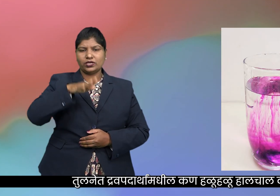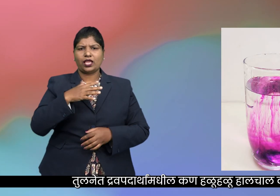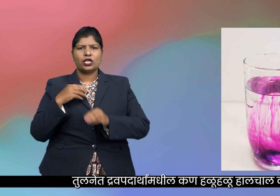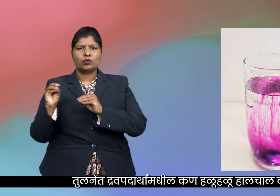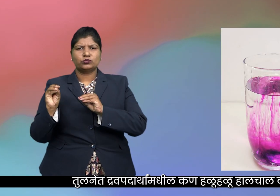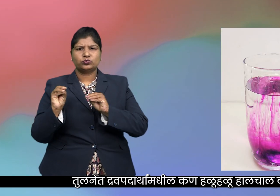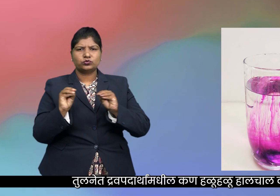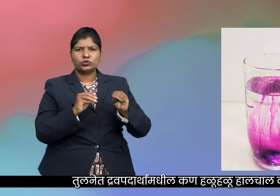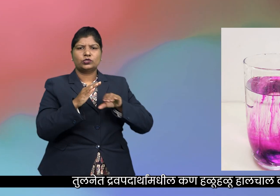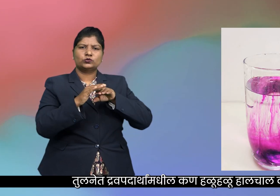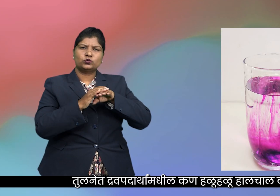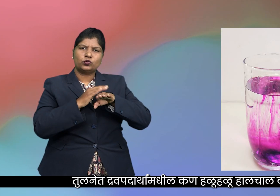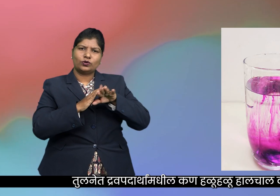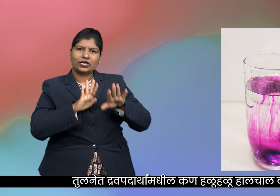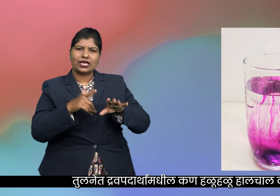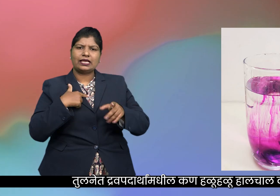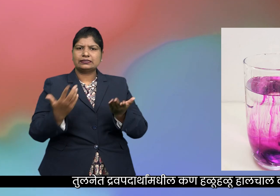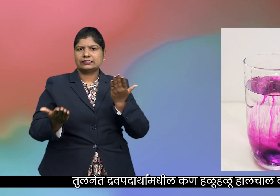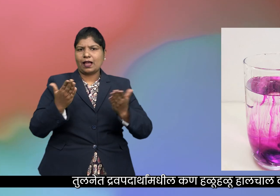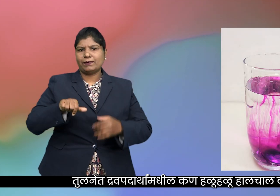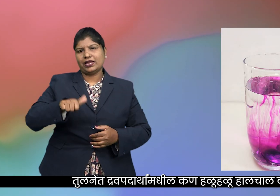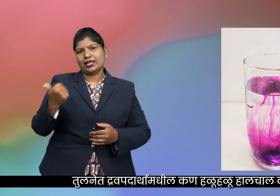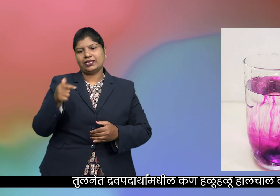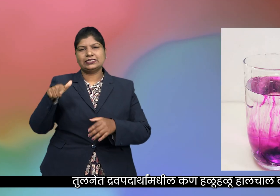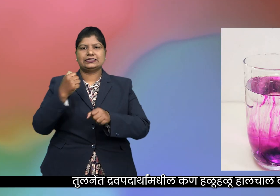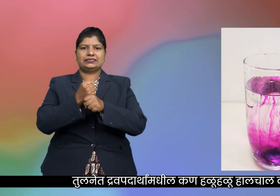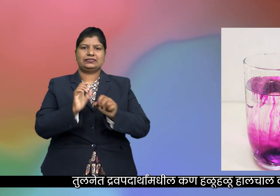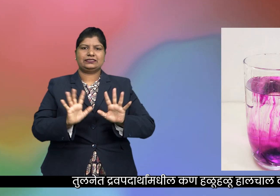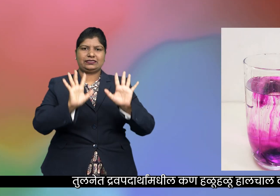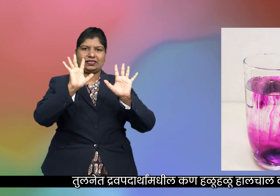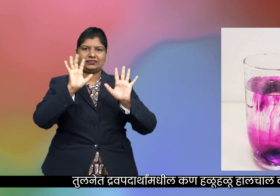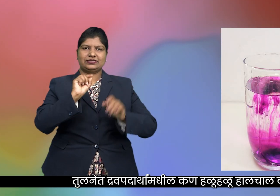तुलनेत द्रव पदार्थामधील कण हळूहळू हालचाल करतात.